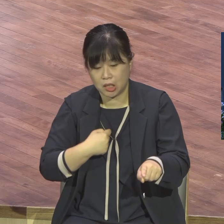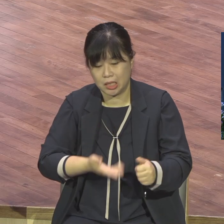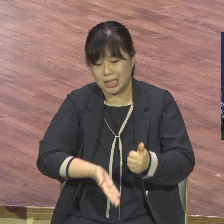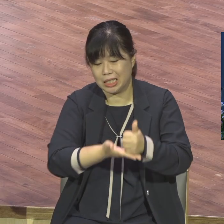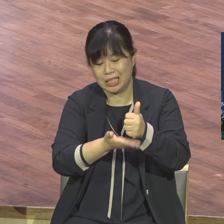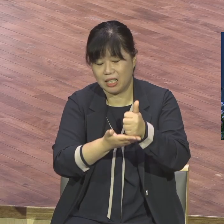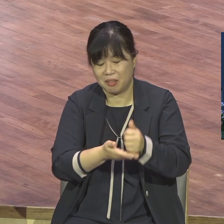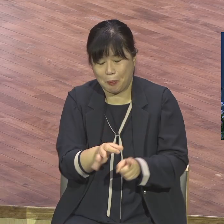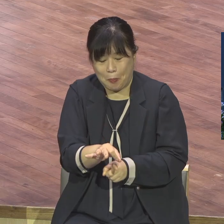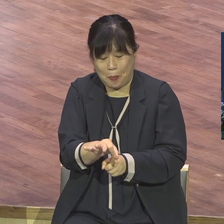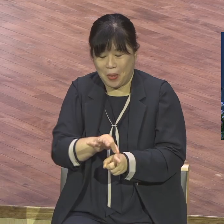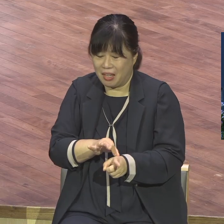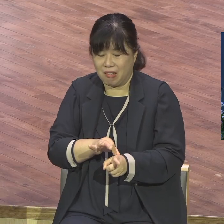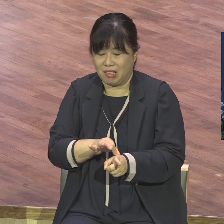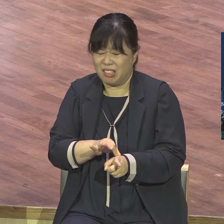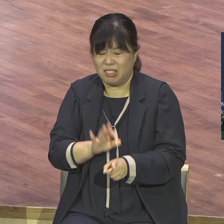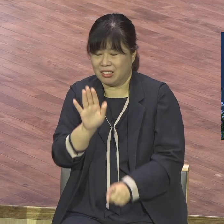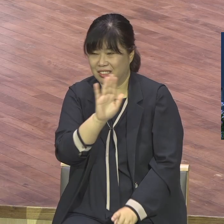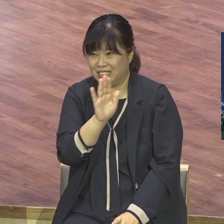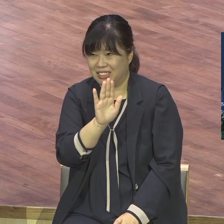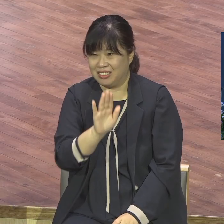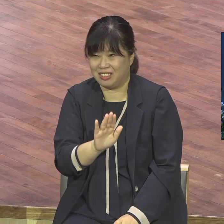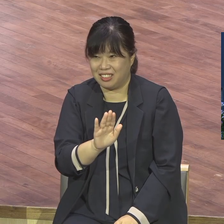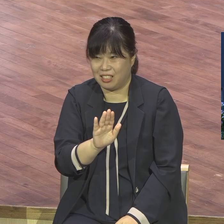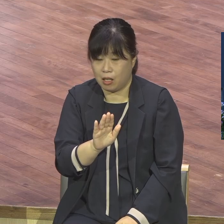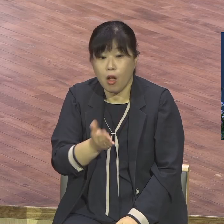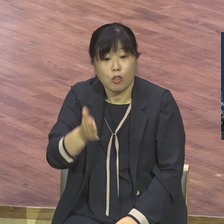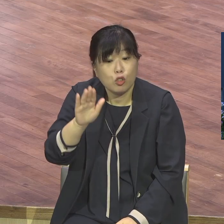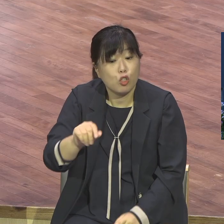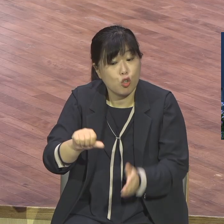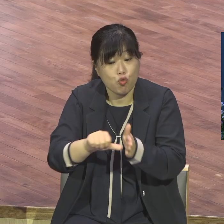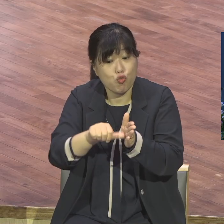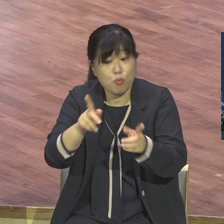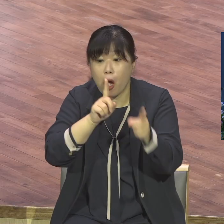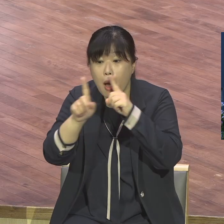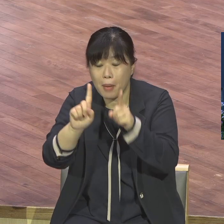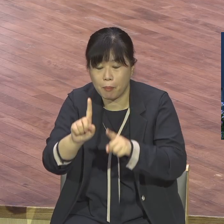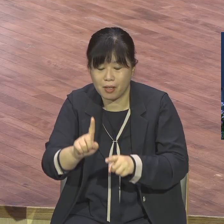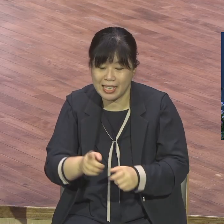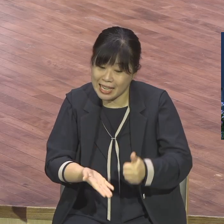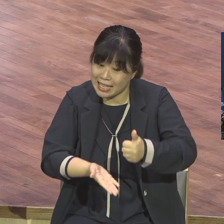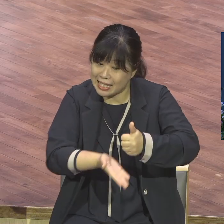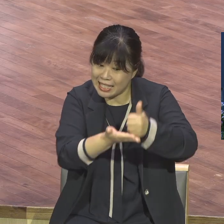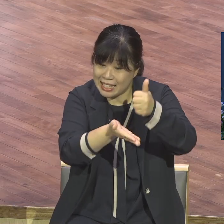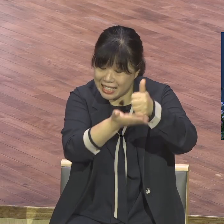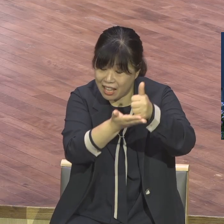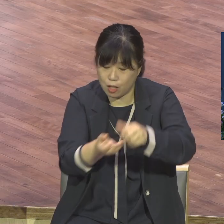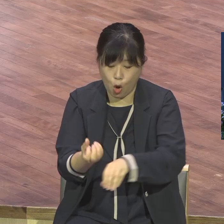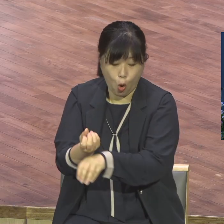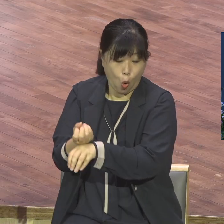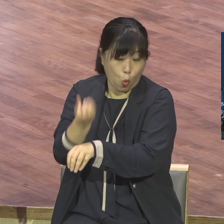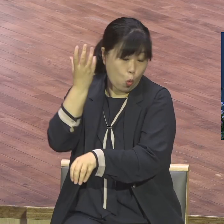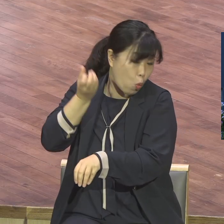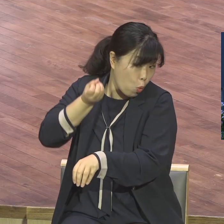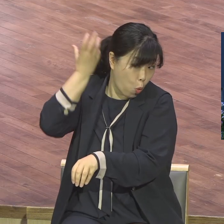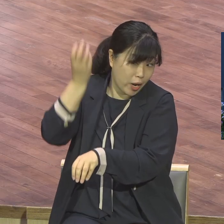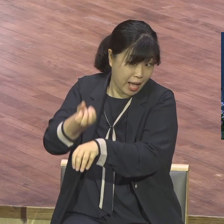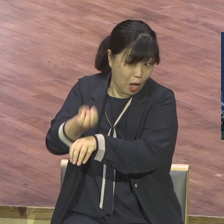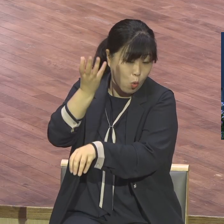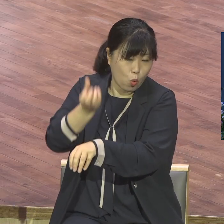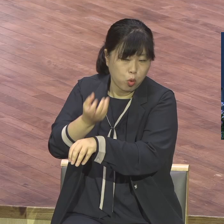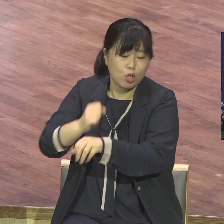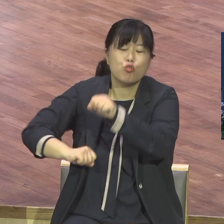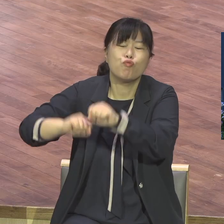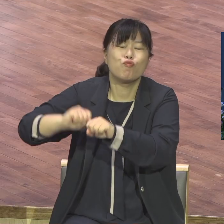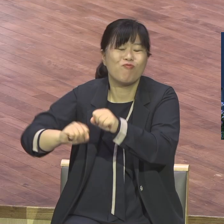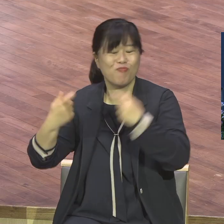뭐요? 춤추는 거 잘 아시네. 여러분 아내들이요. 남편들 칭찬해 주세요. 한번